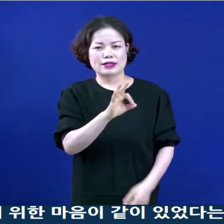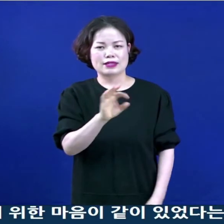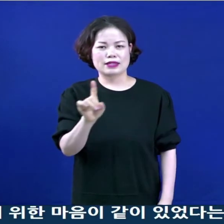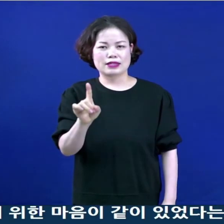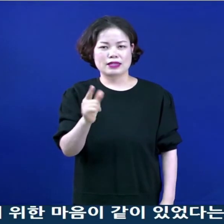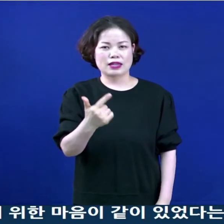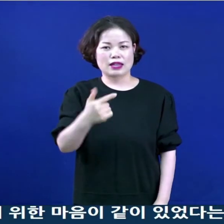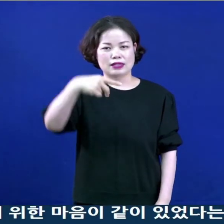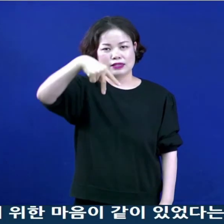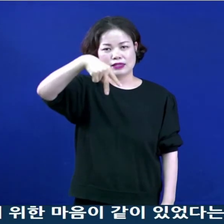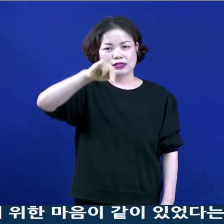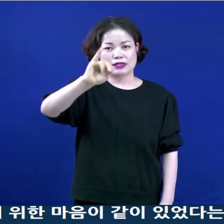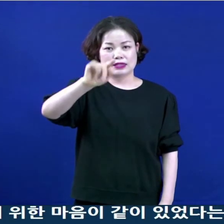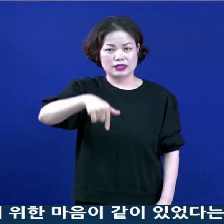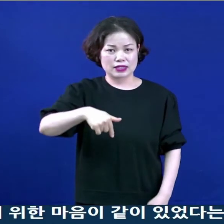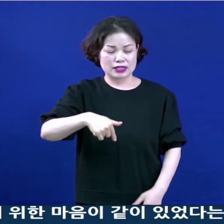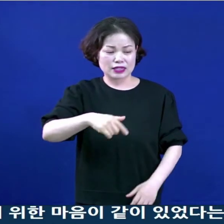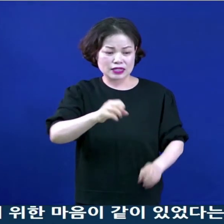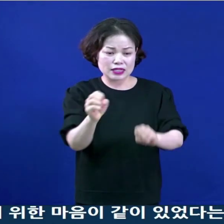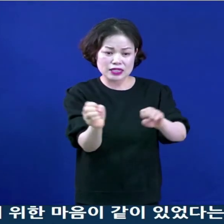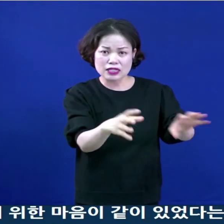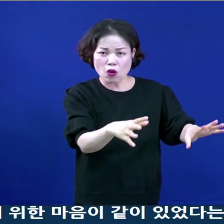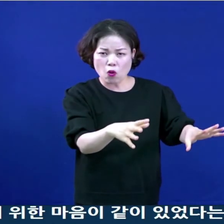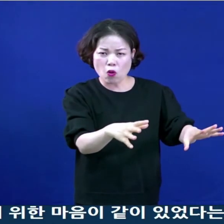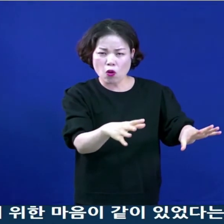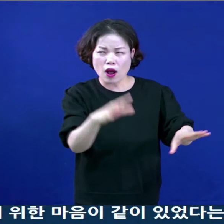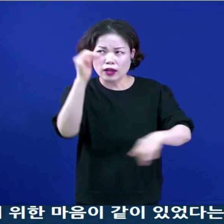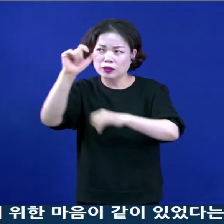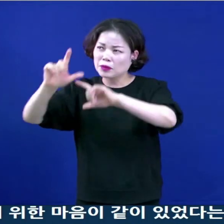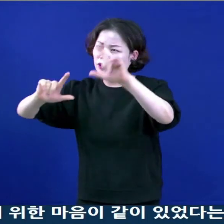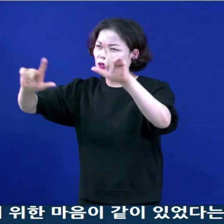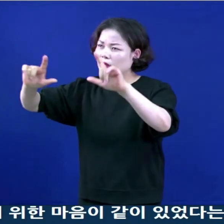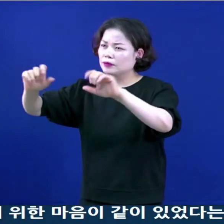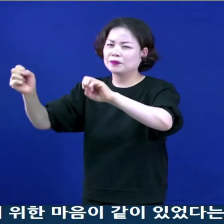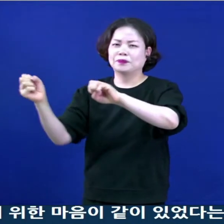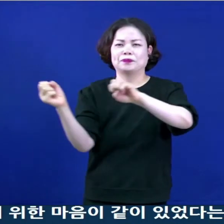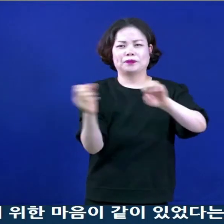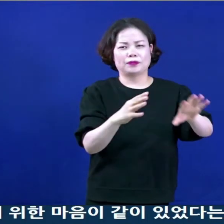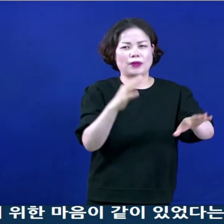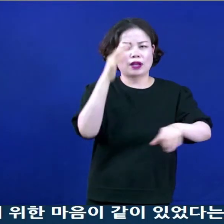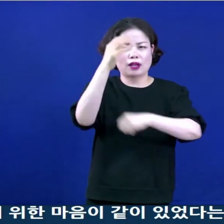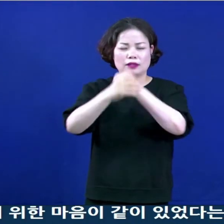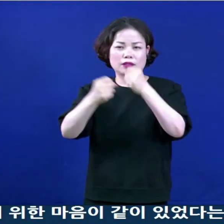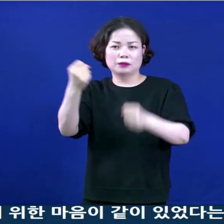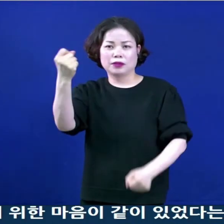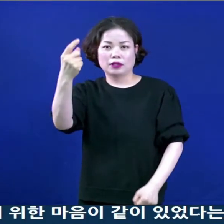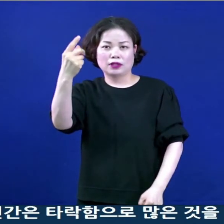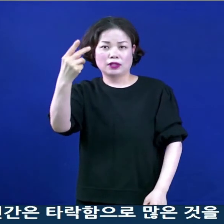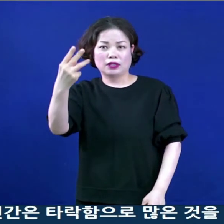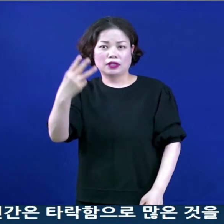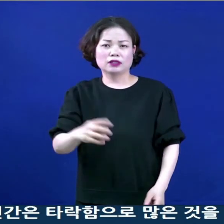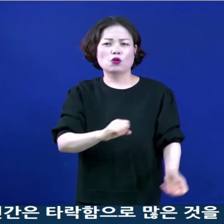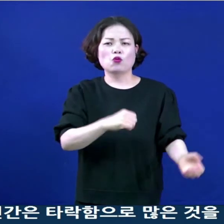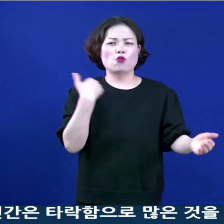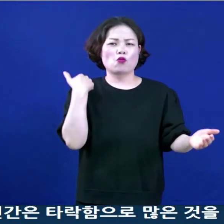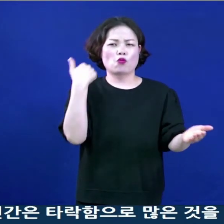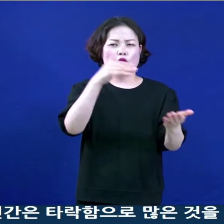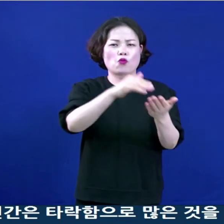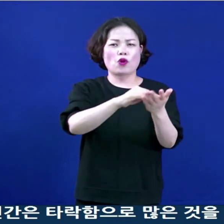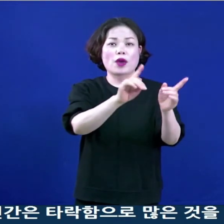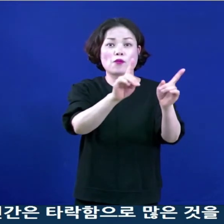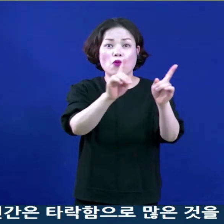성경에서 말하는 바죠. 하나님의 모양과 형상을 잃었습니다. 이런 것들을 하나님이 하나하나 회복시켜 주시는 것이